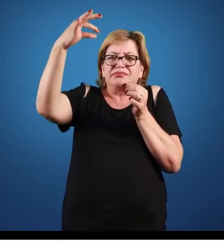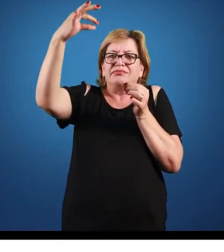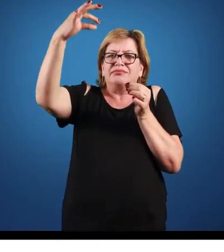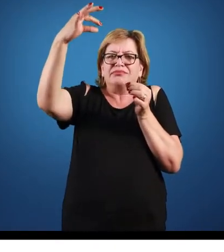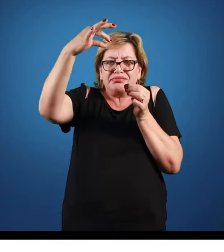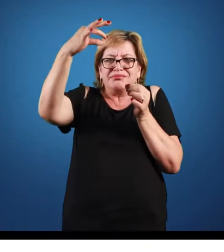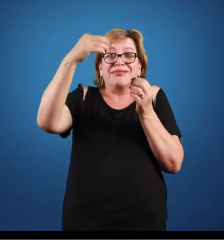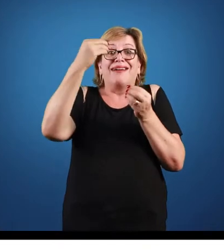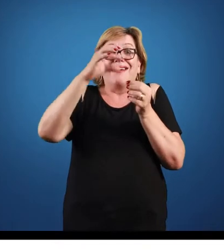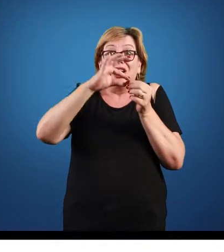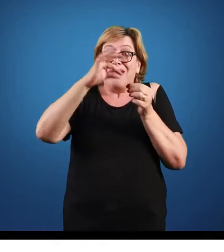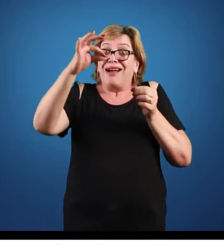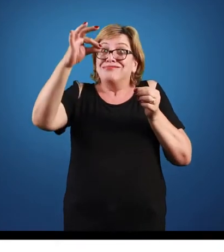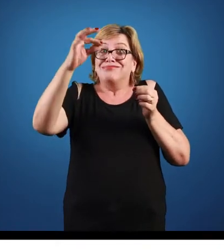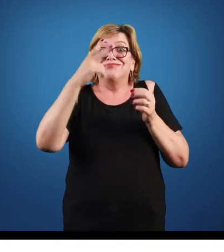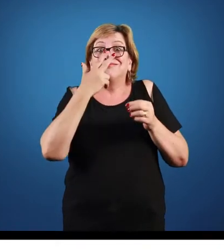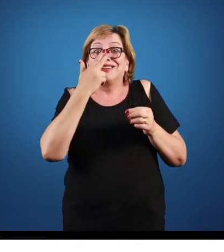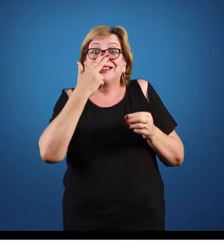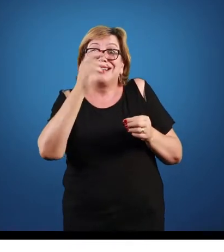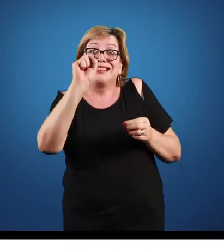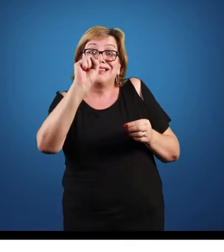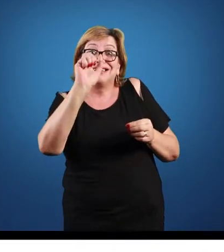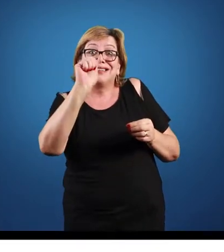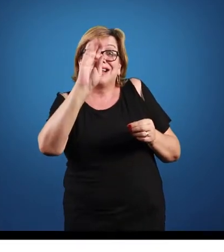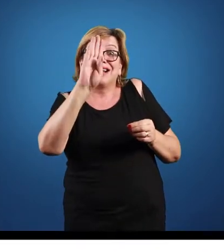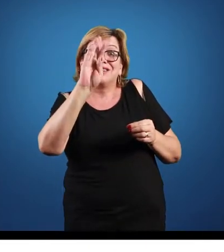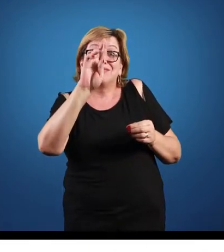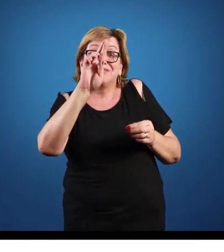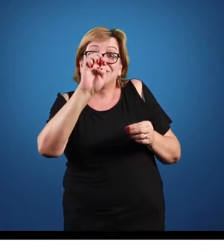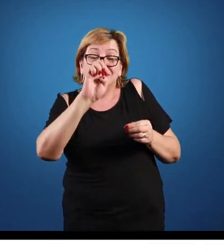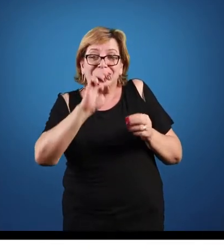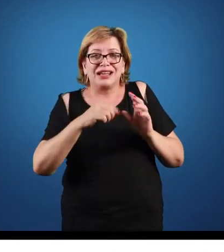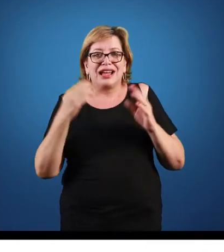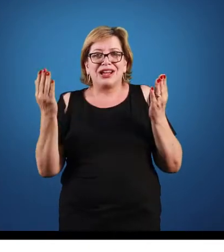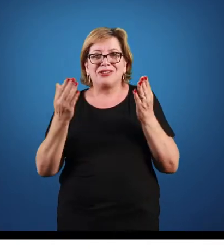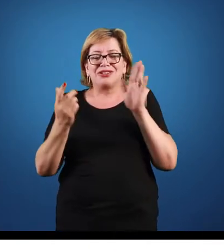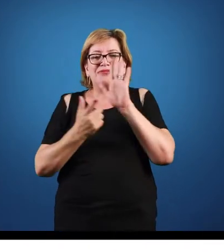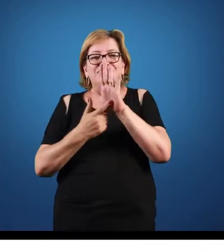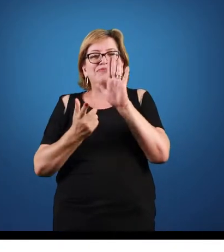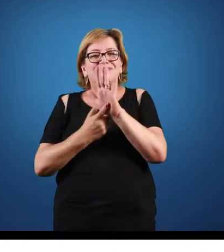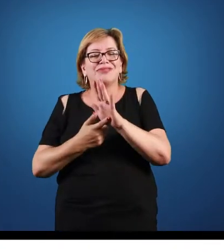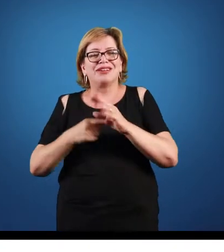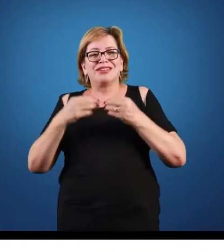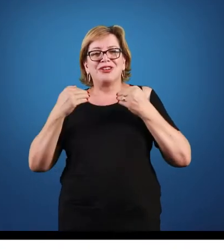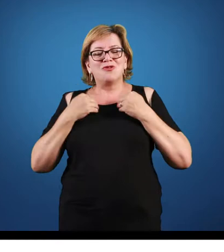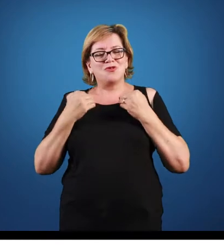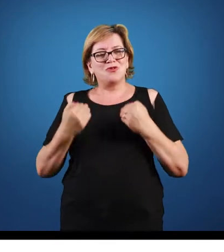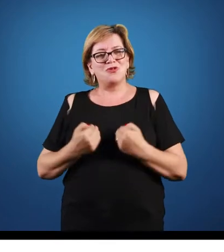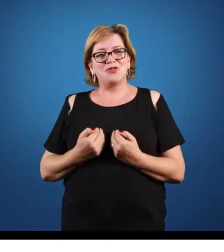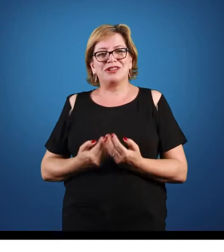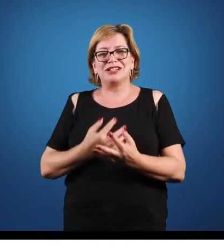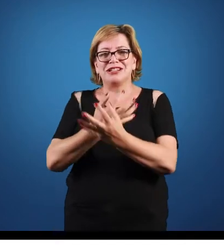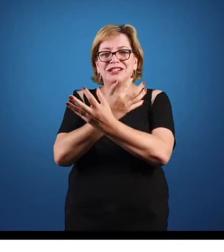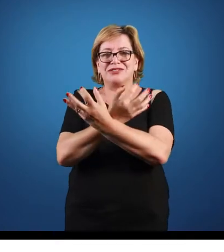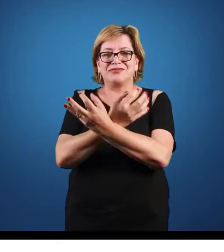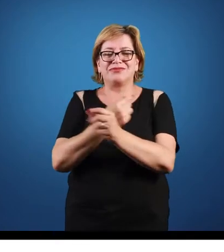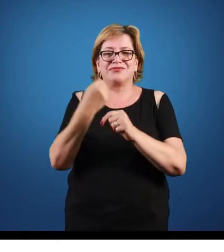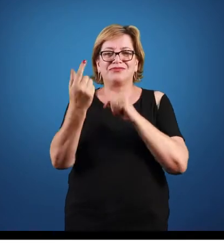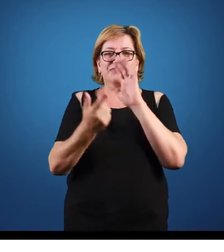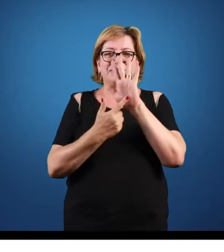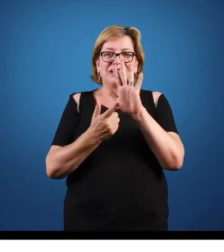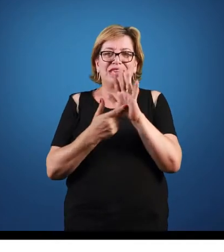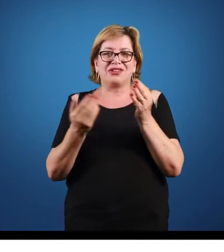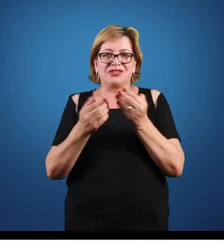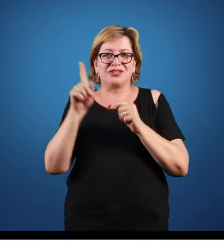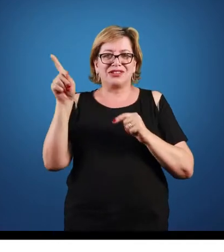bom aproveitamento agora mostra o nosso a parte do esqueleto para se ter uma idéia de como é que faz só vou falar um